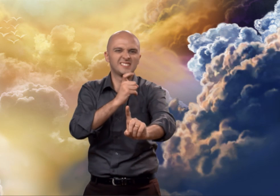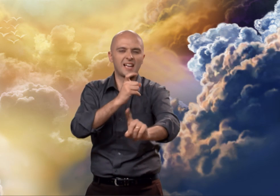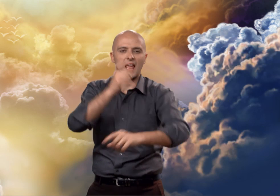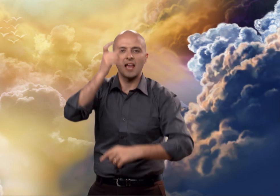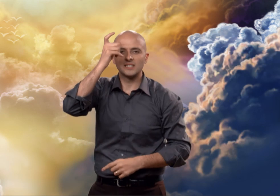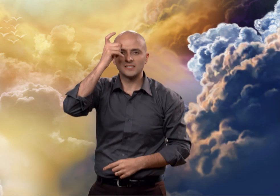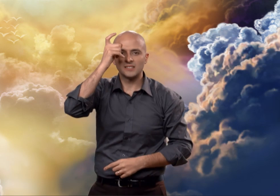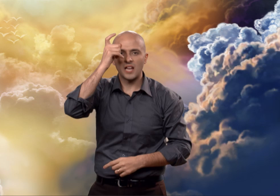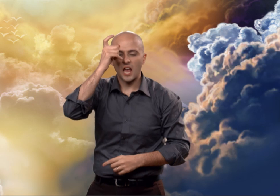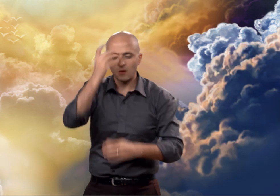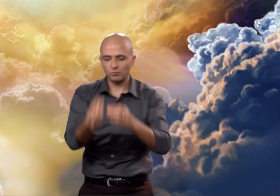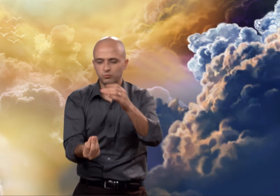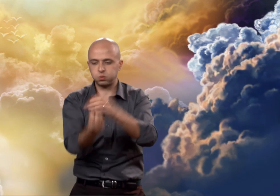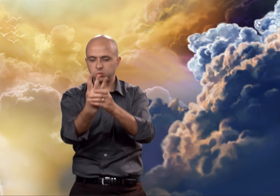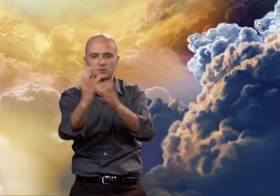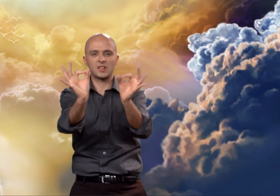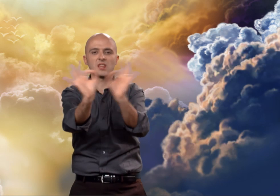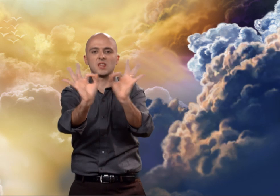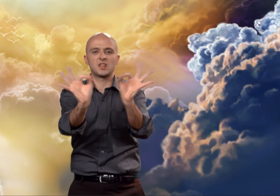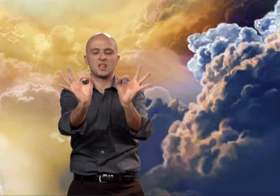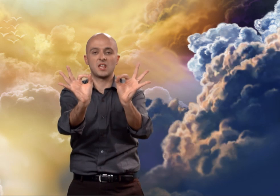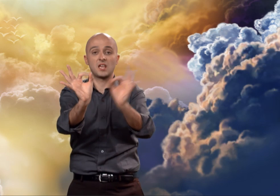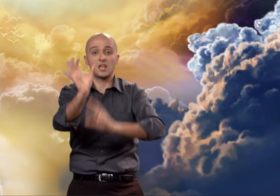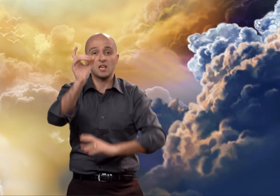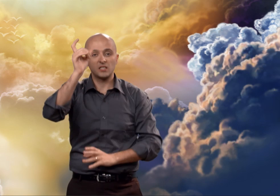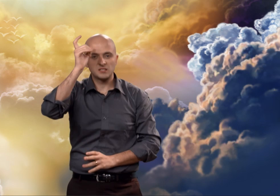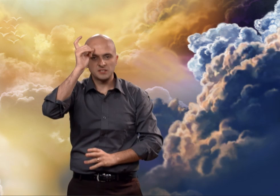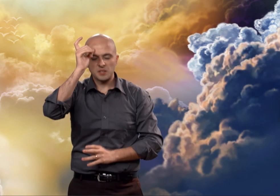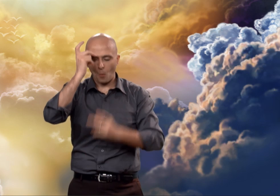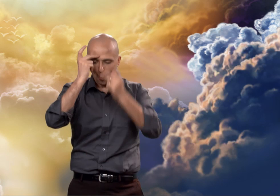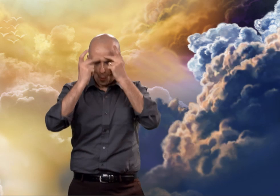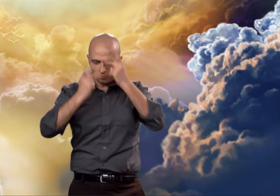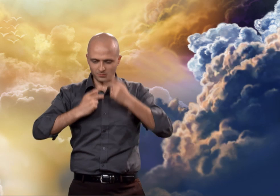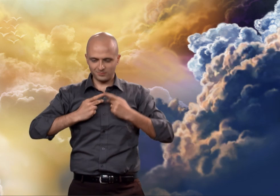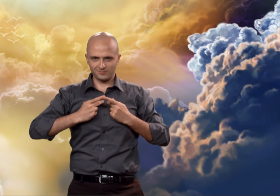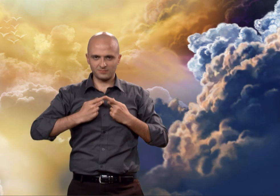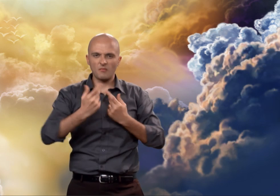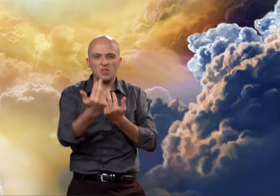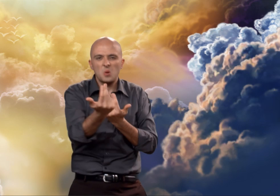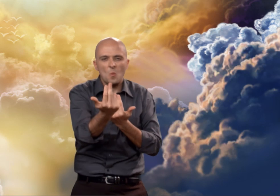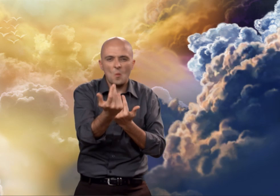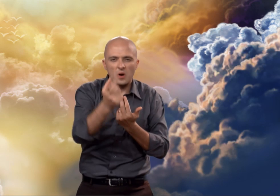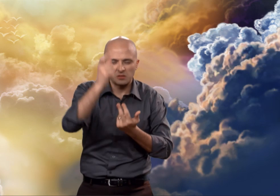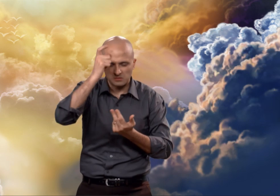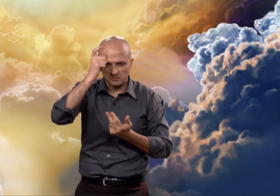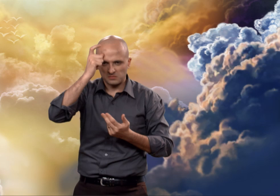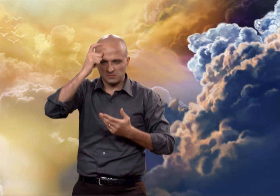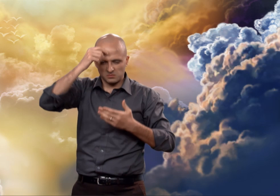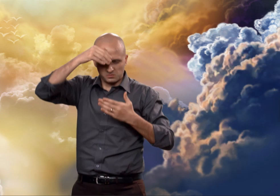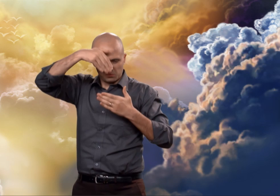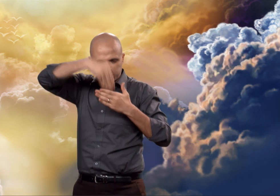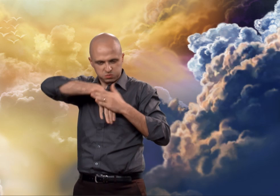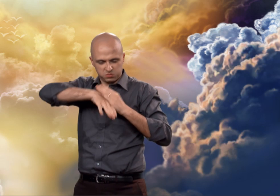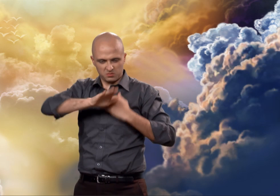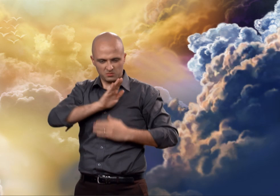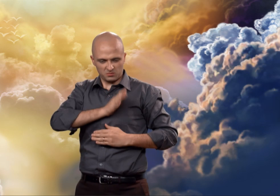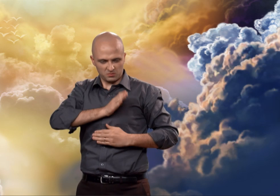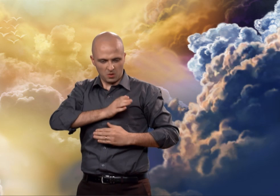seus caminhos. Podemos perceber amor e misericórdia ilimitados, unidos ao poder infinito. Nosso